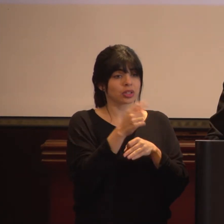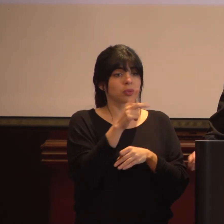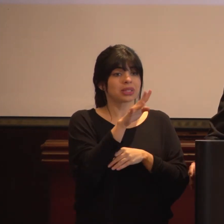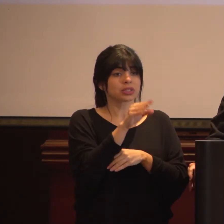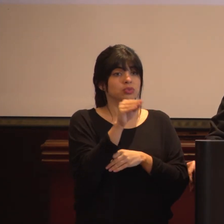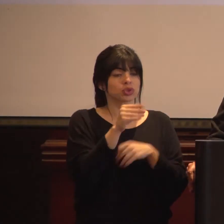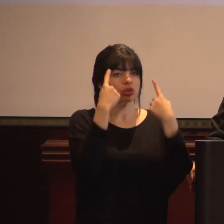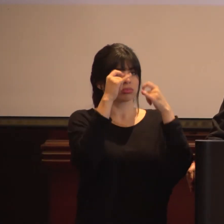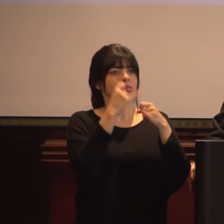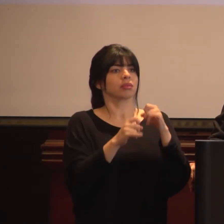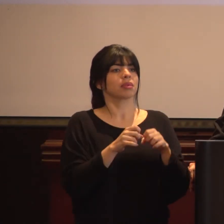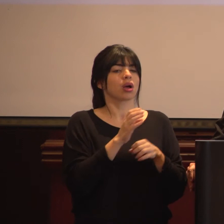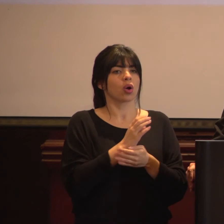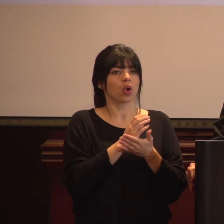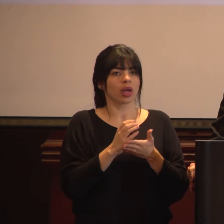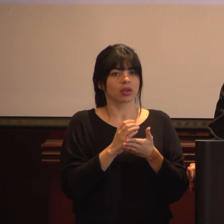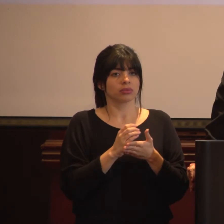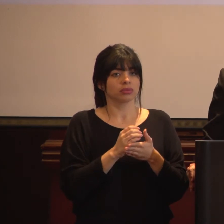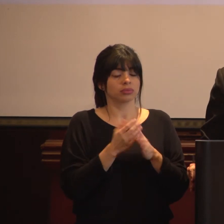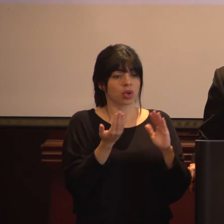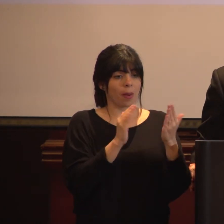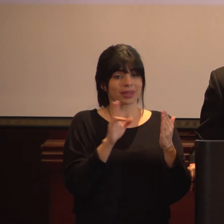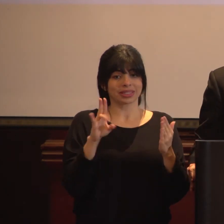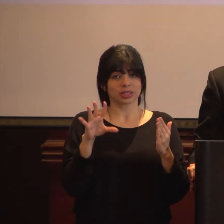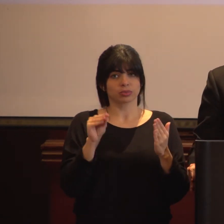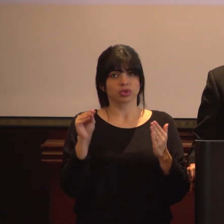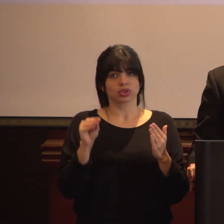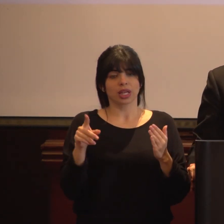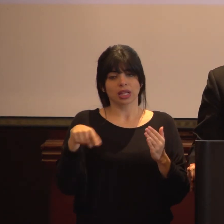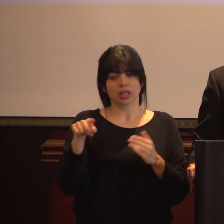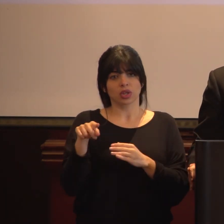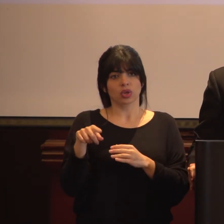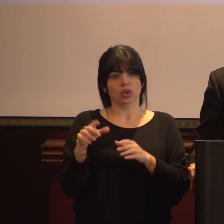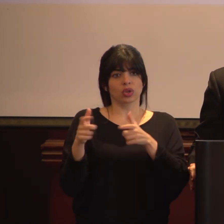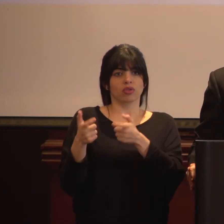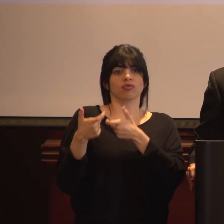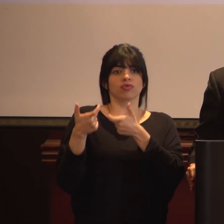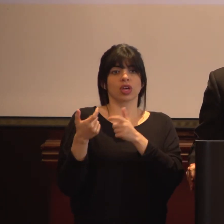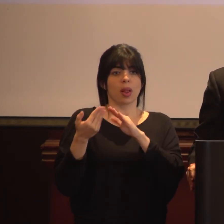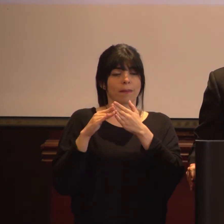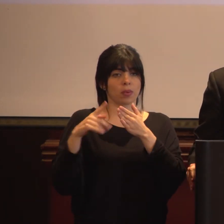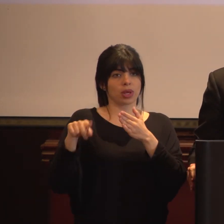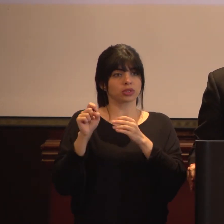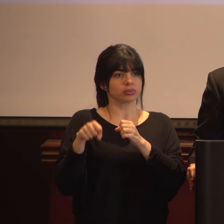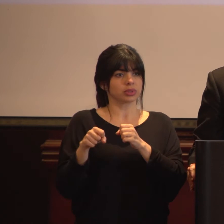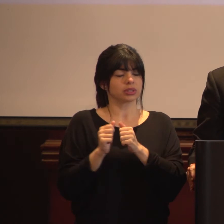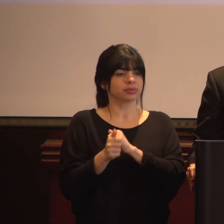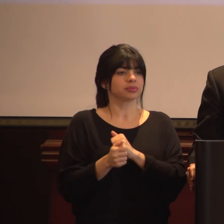educación secundaria en comparación con el 75 del quintil más rico de la